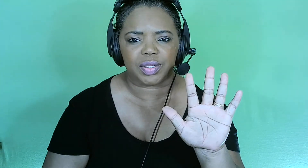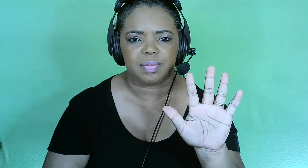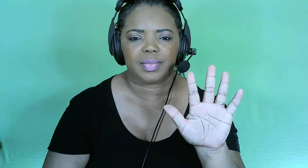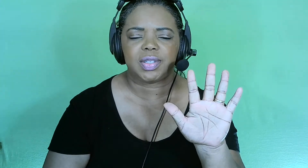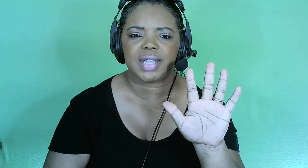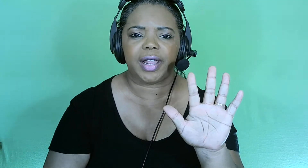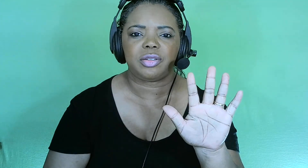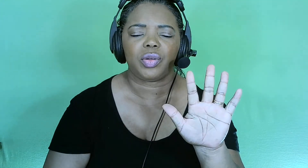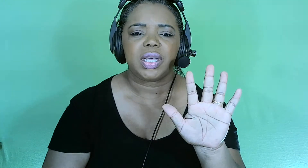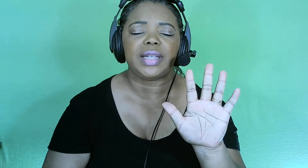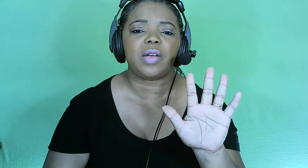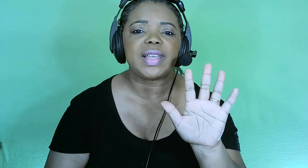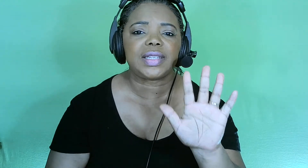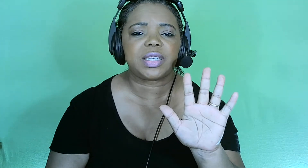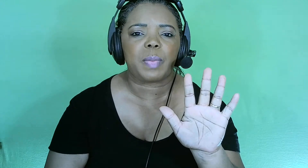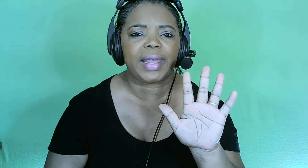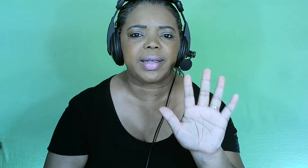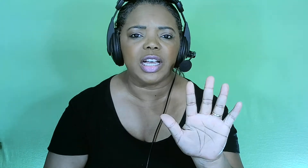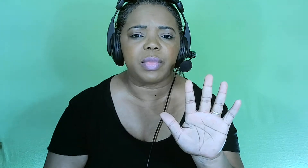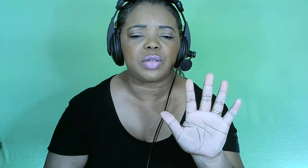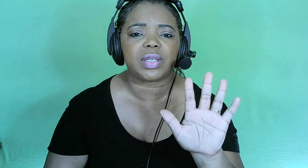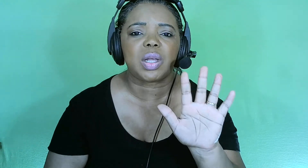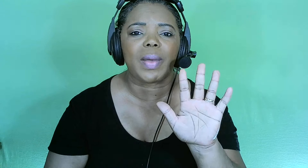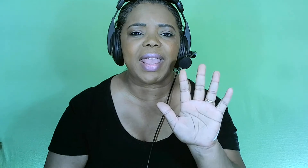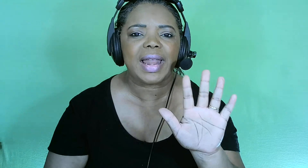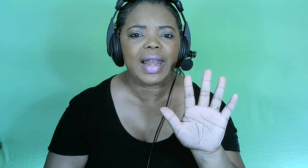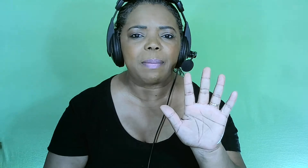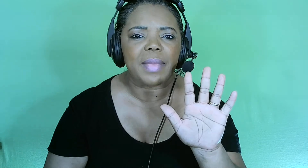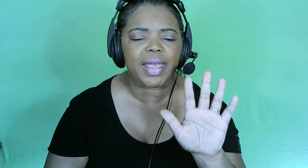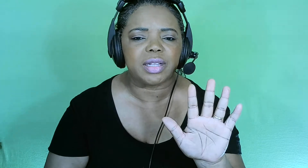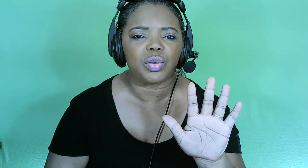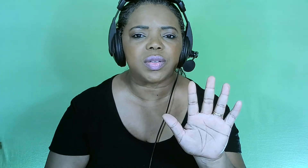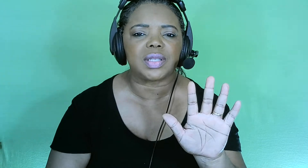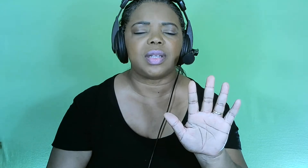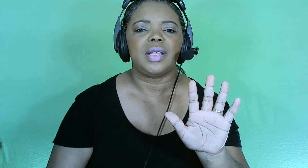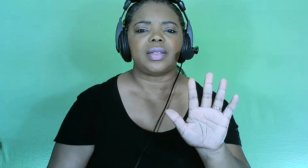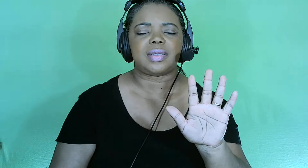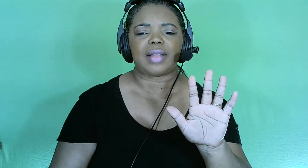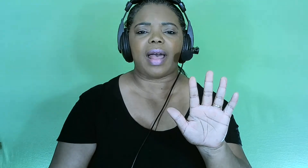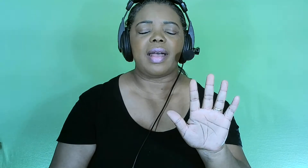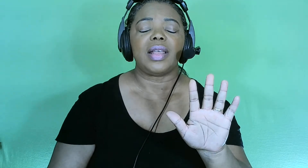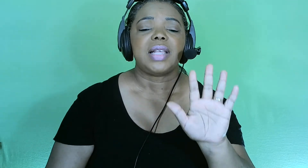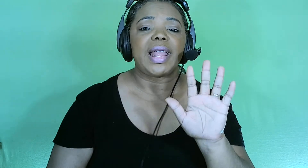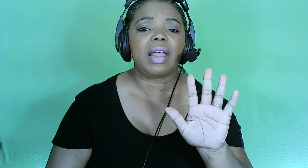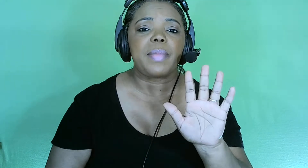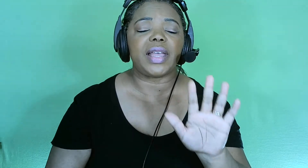parâmetros, certo? Então esses parâmetros são elementos, tá?